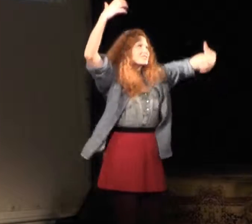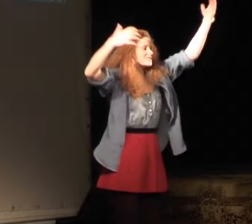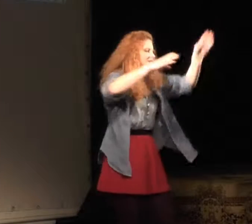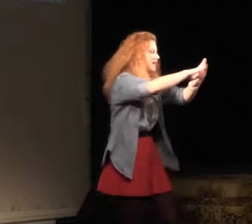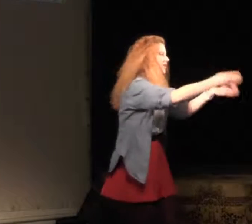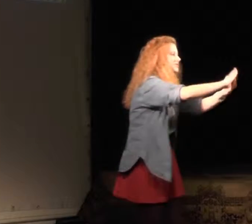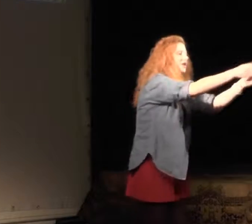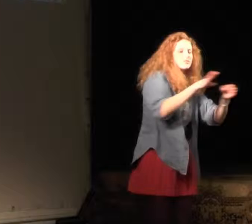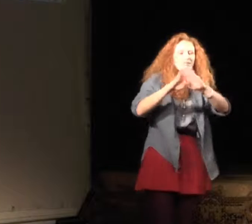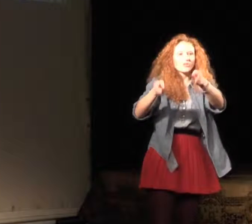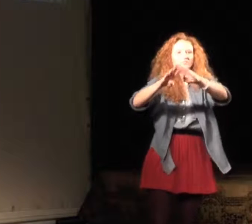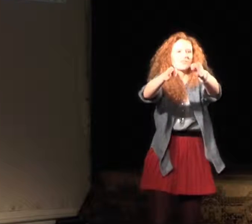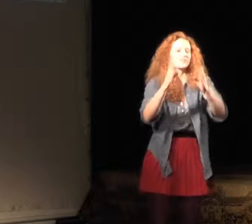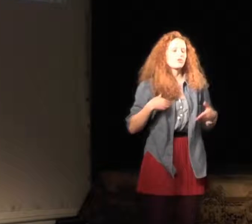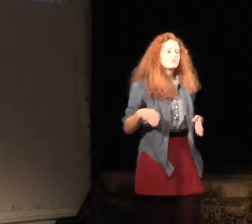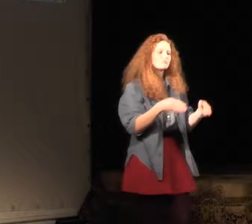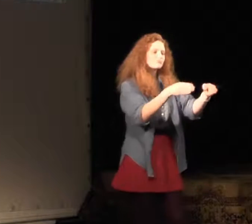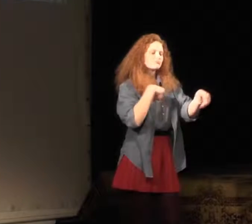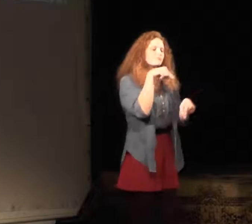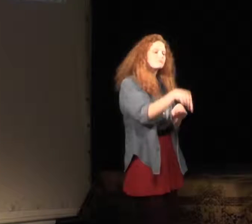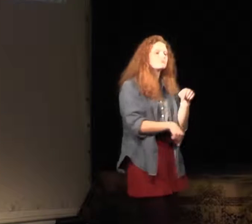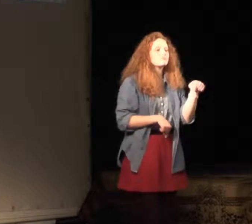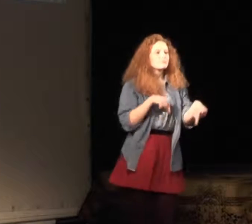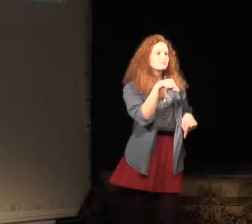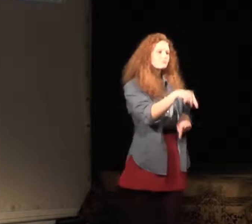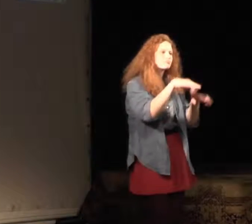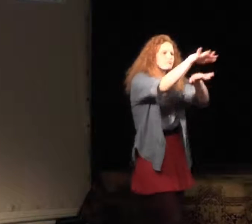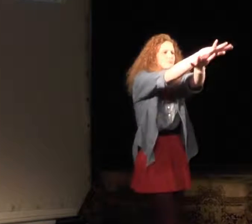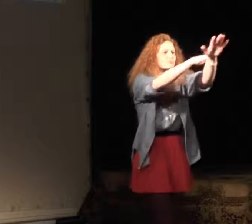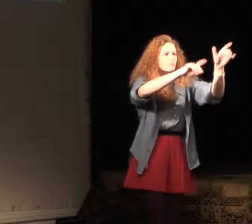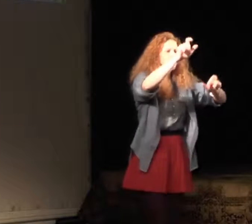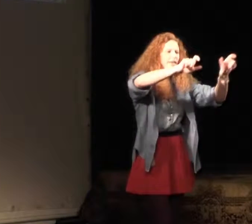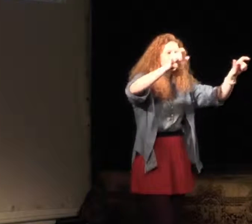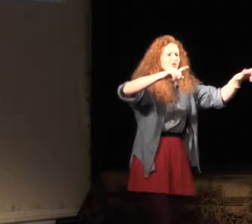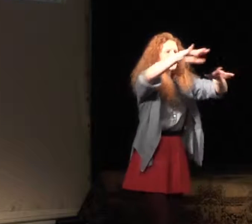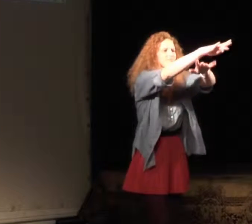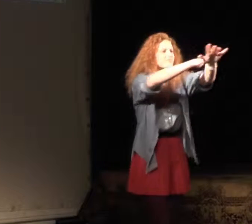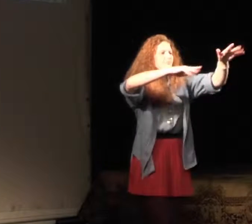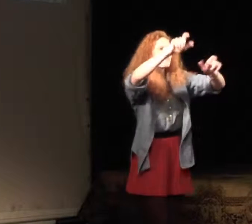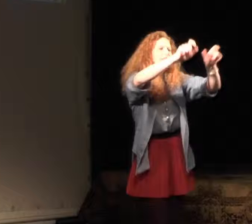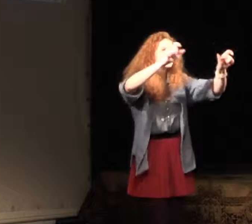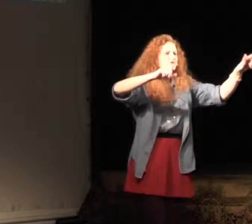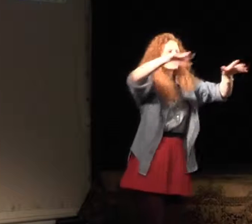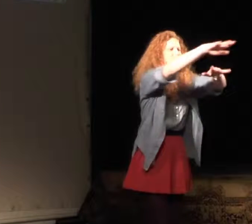straße entlang zwischen hochhäusern und ich sehe die häuser die die hochhäuser im ringen am stadtrand